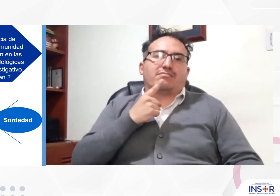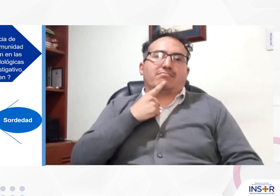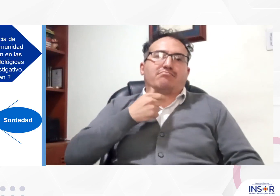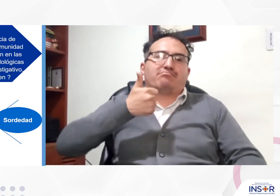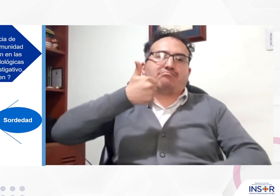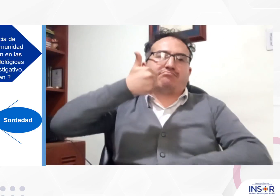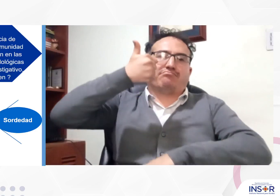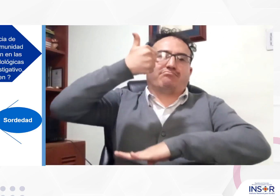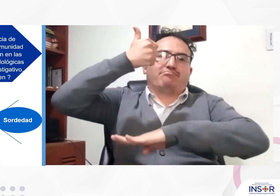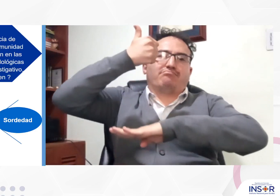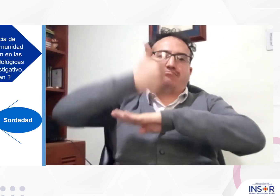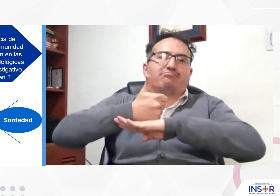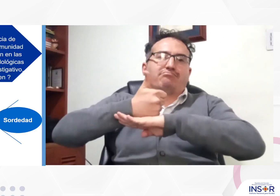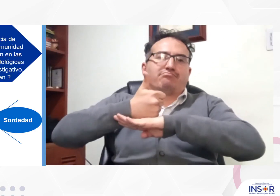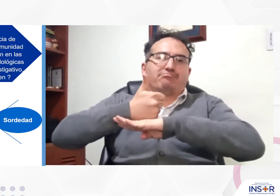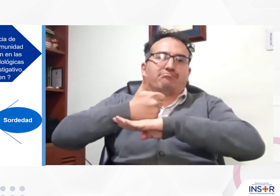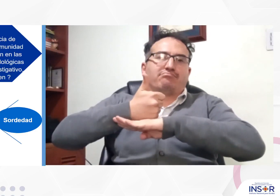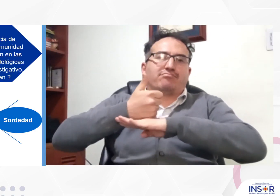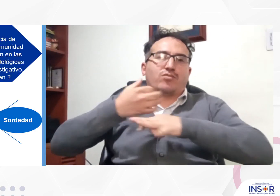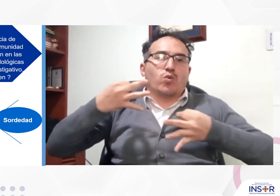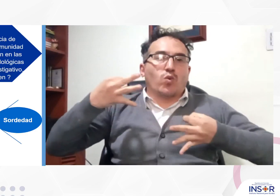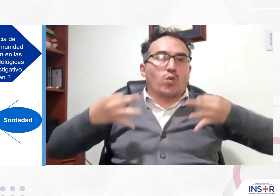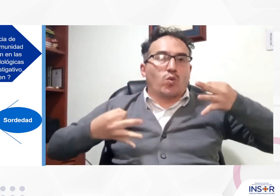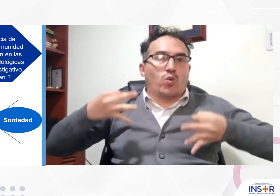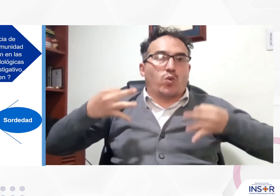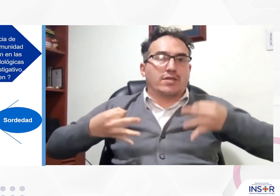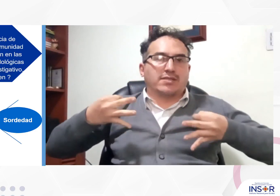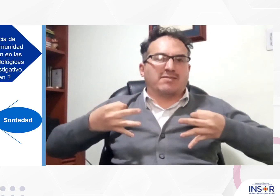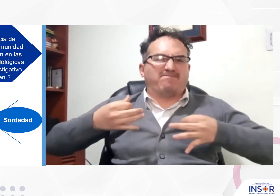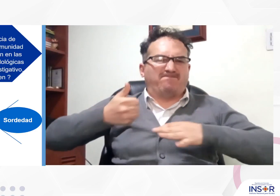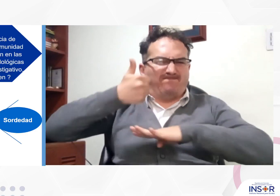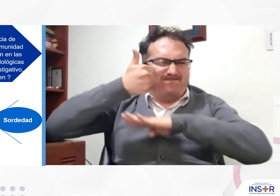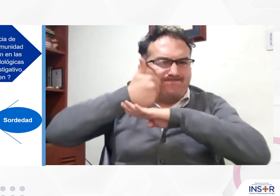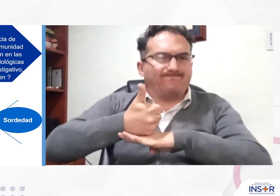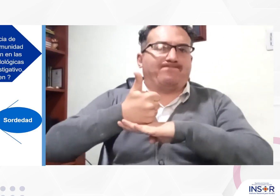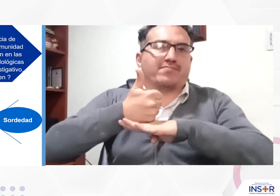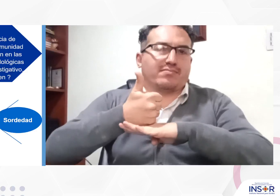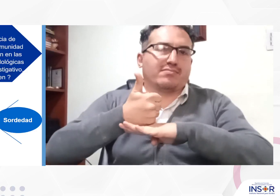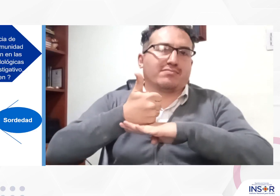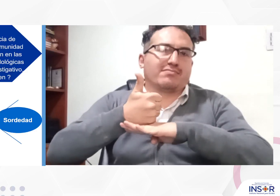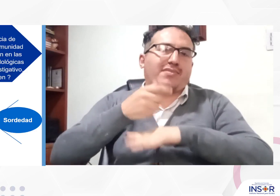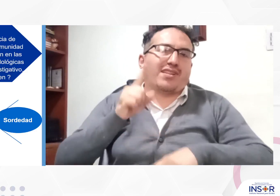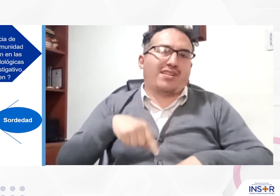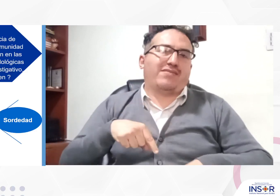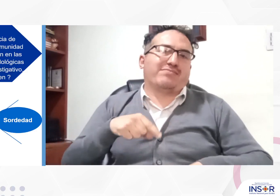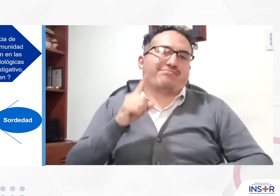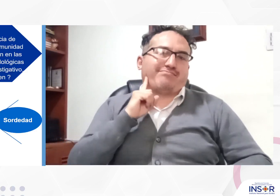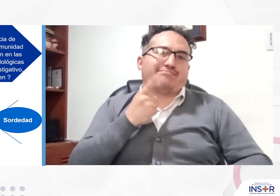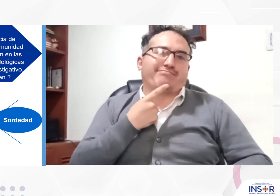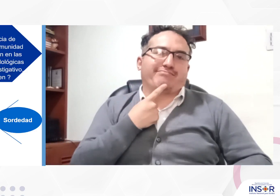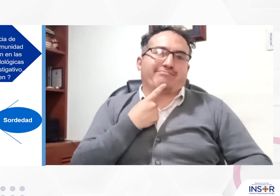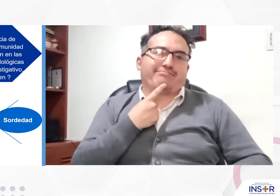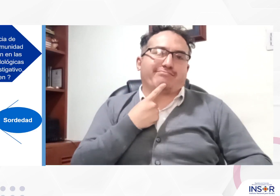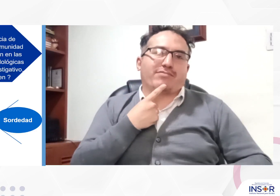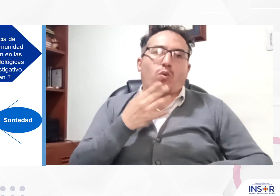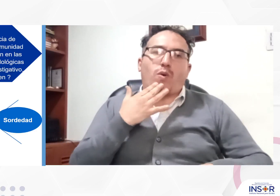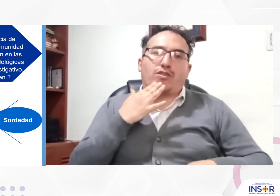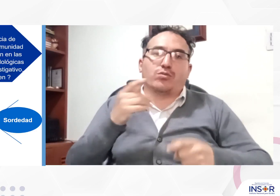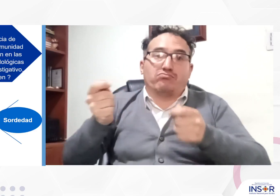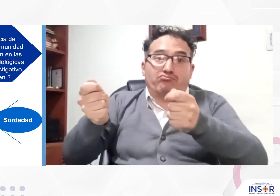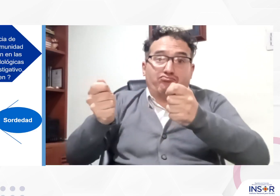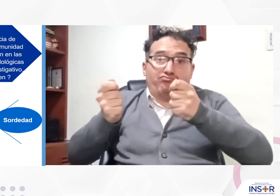las personas sordas que sean ellos quienes dirijan también en términos, inclusive participar